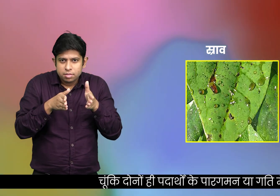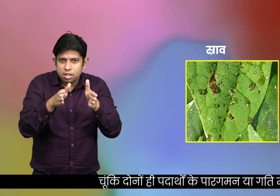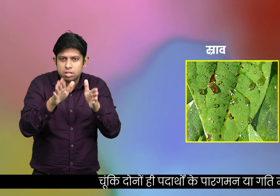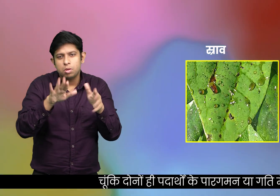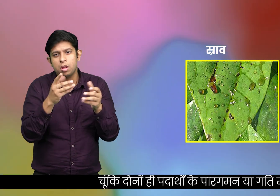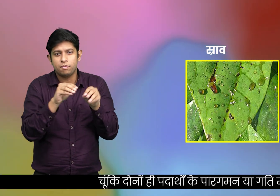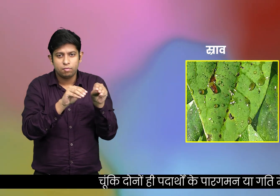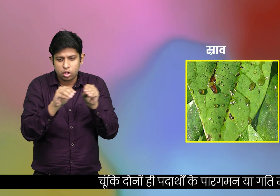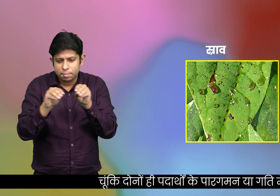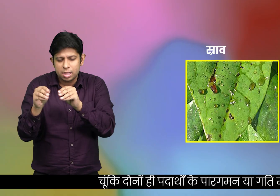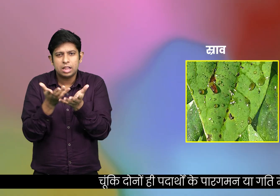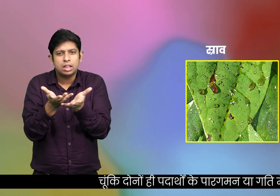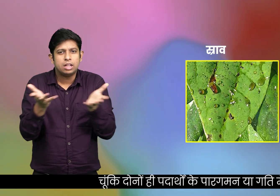या गति में शामिल है।